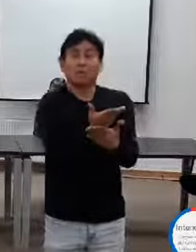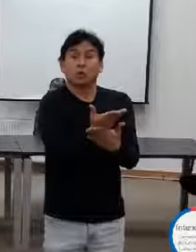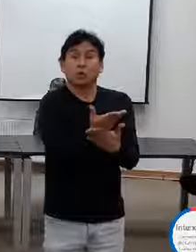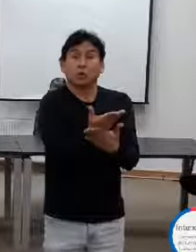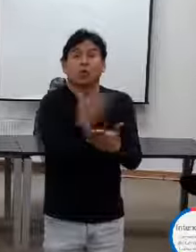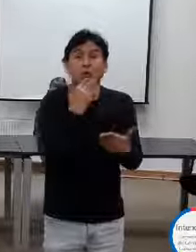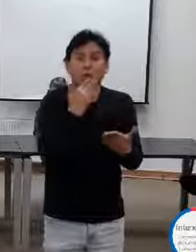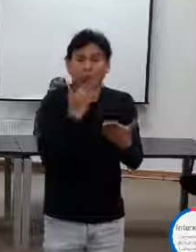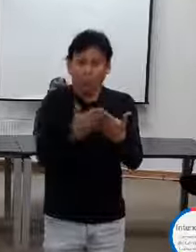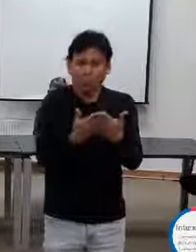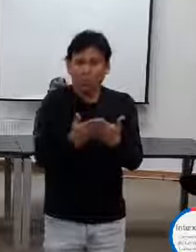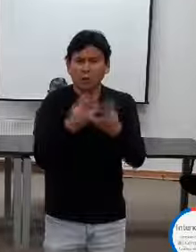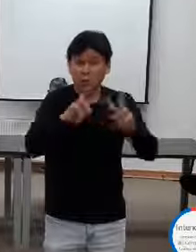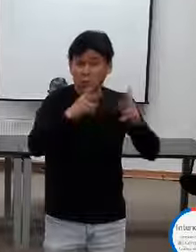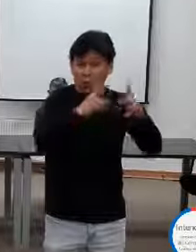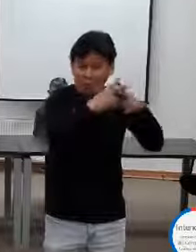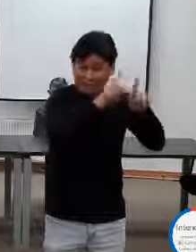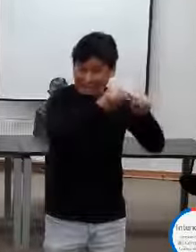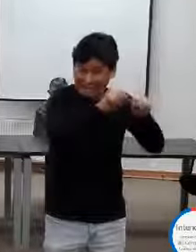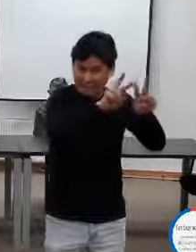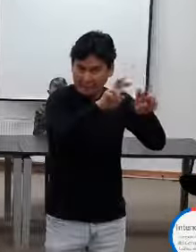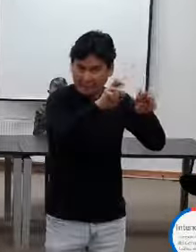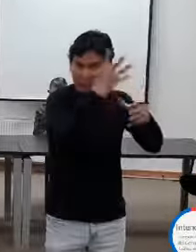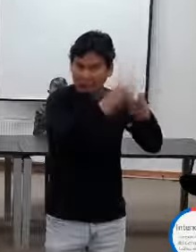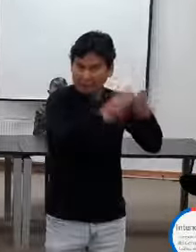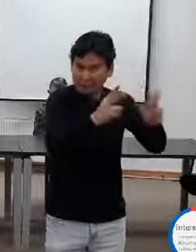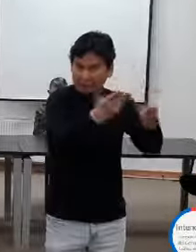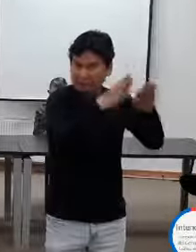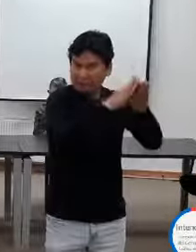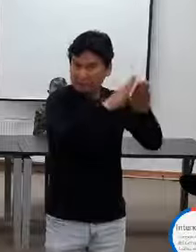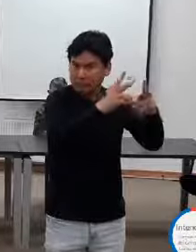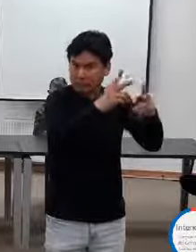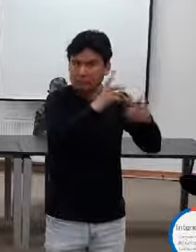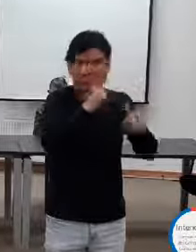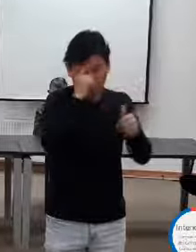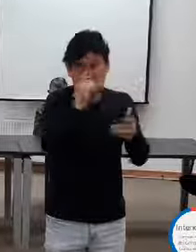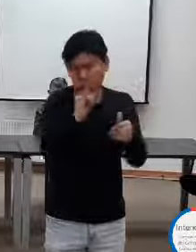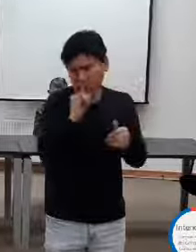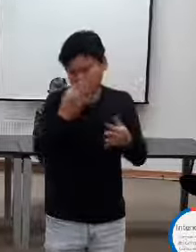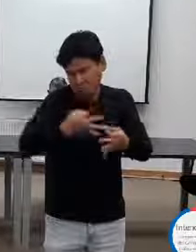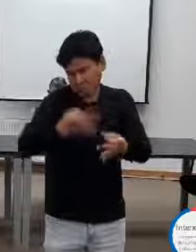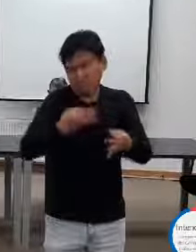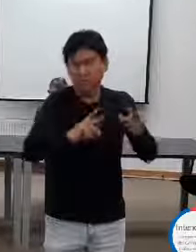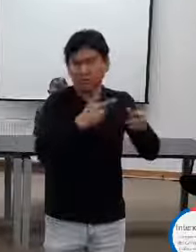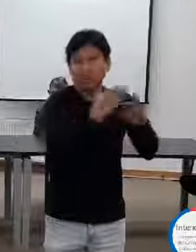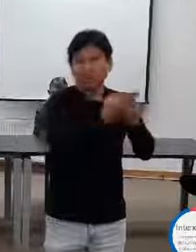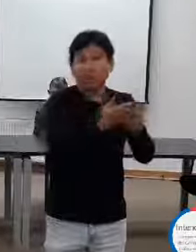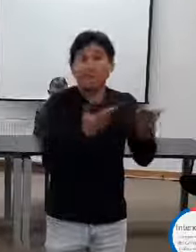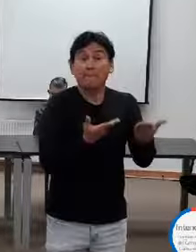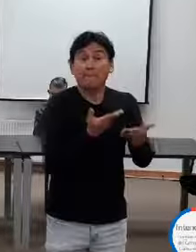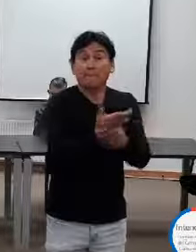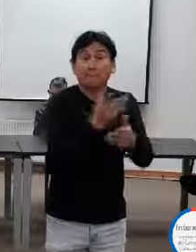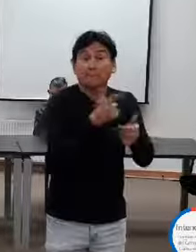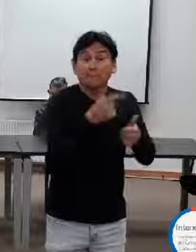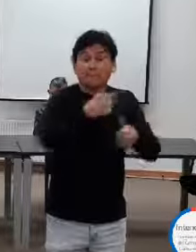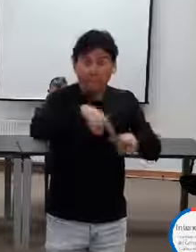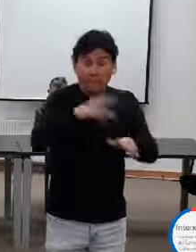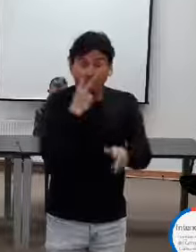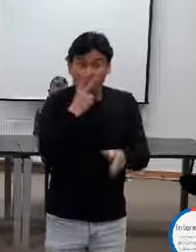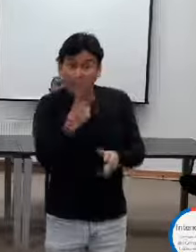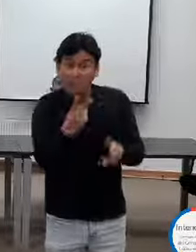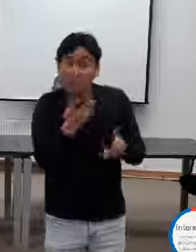cuando vayan a tener una obra que está terminando su, perdón, si una obra cuya licitación está terminando y ellos